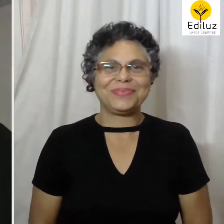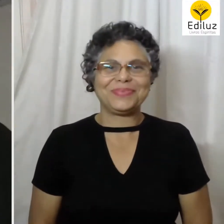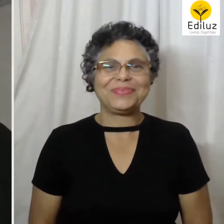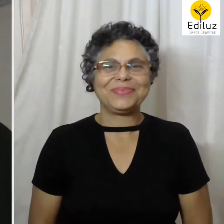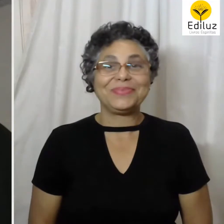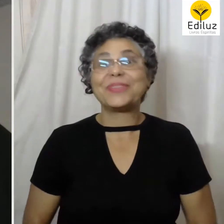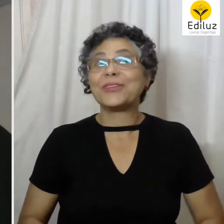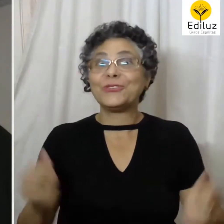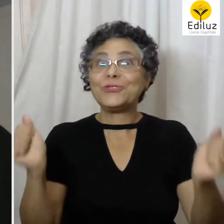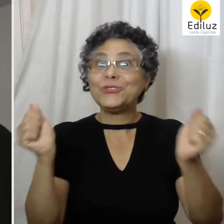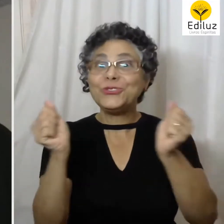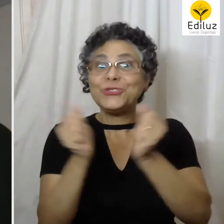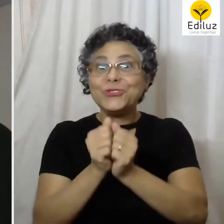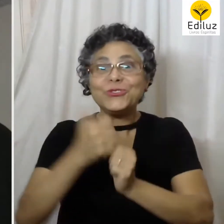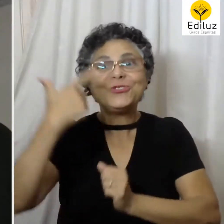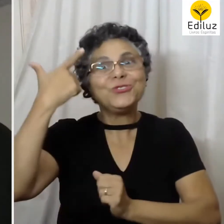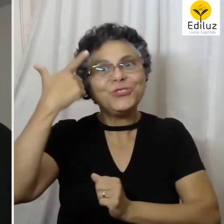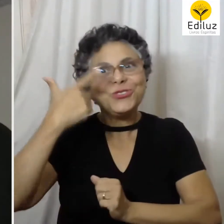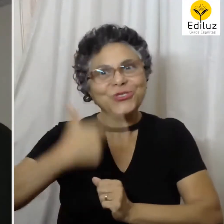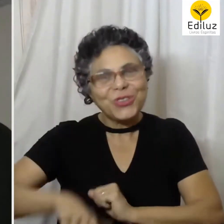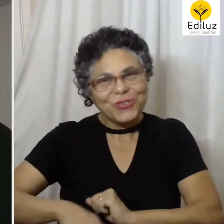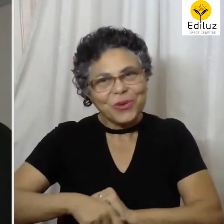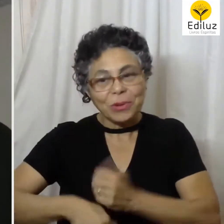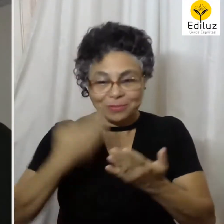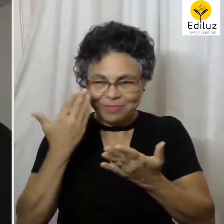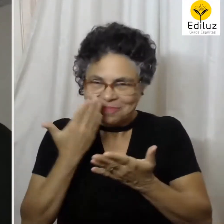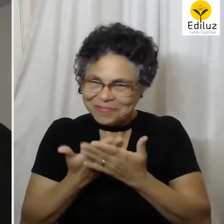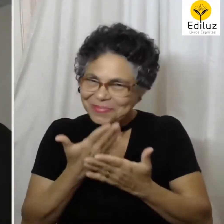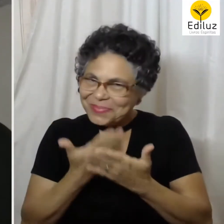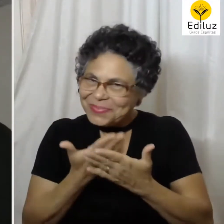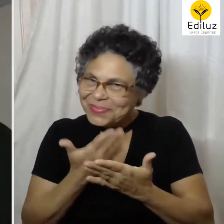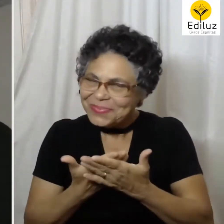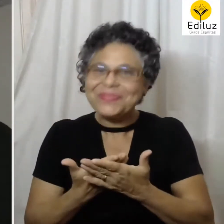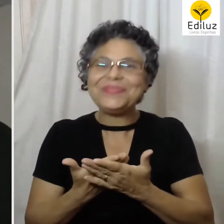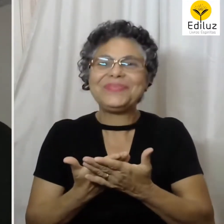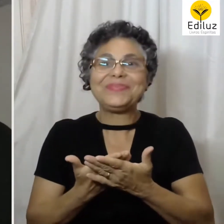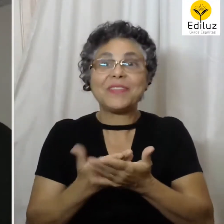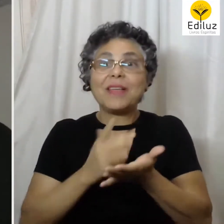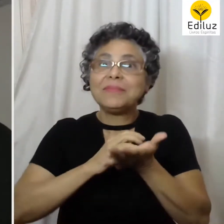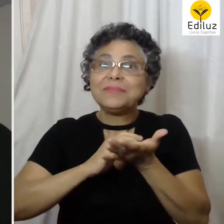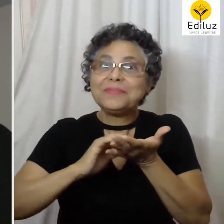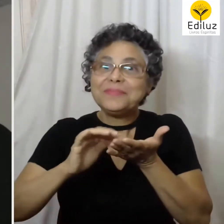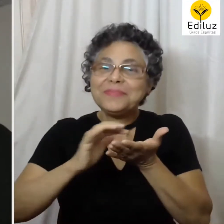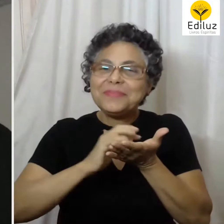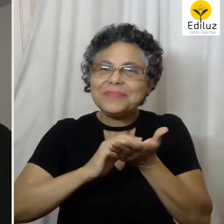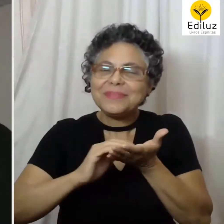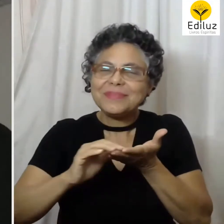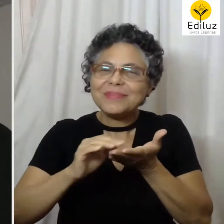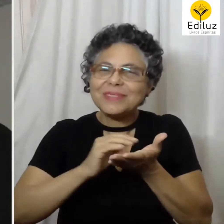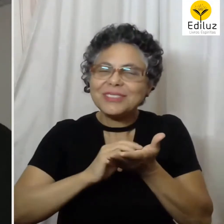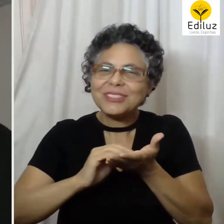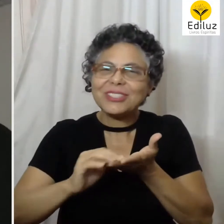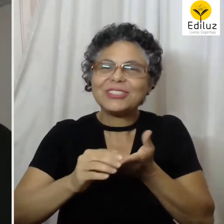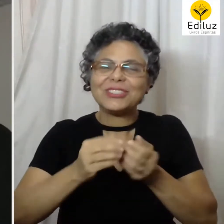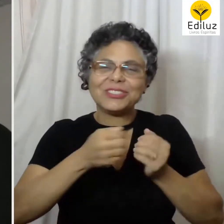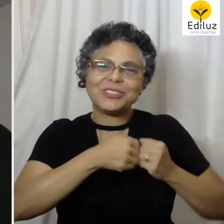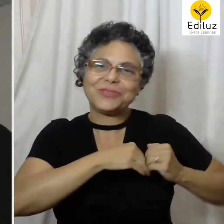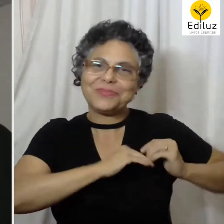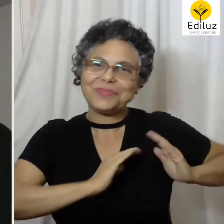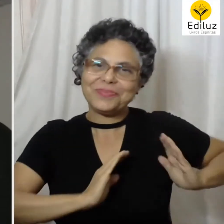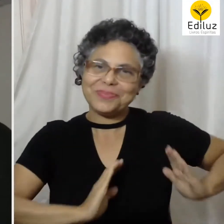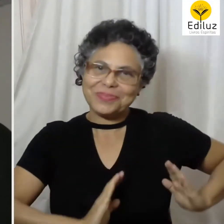Estamos juntos mais uma vez para os estudos das mensagens da veneranda Joana de Ângeles.